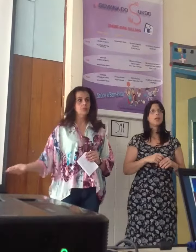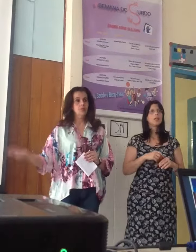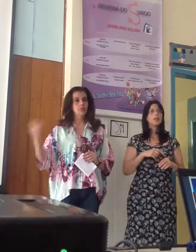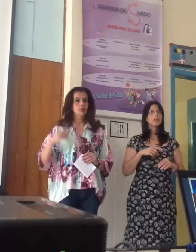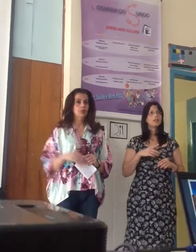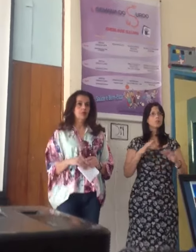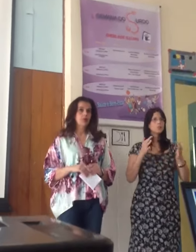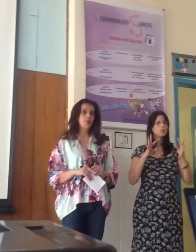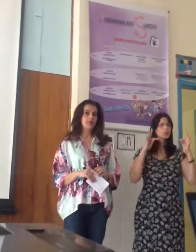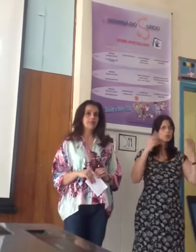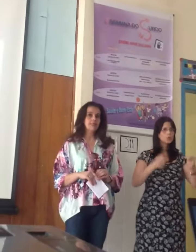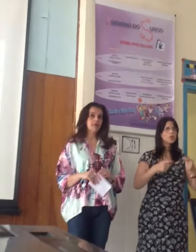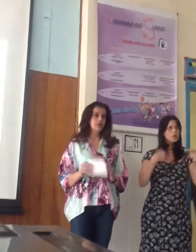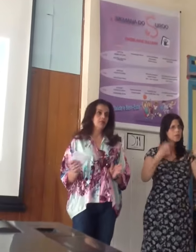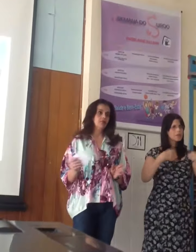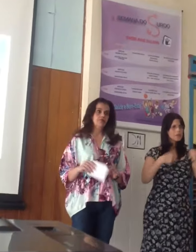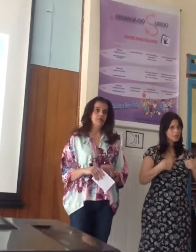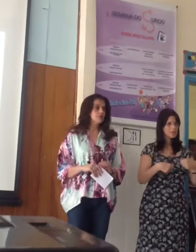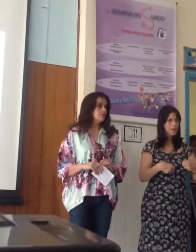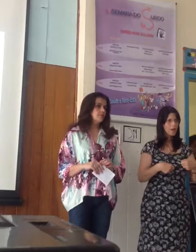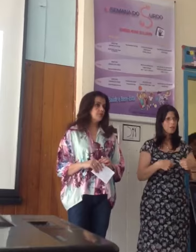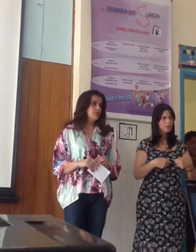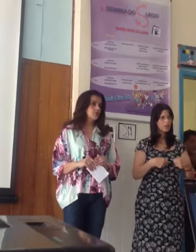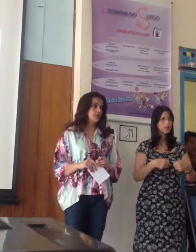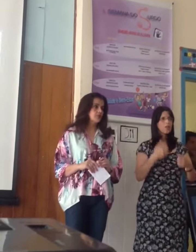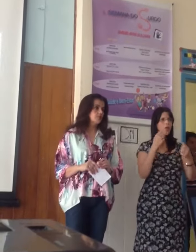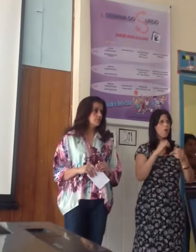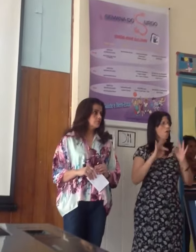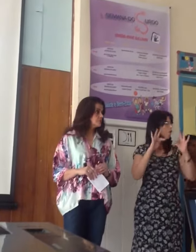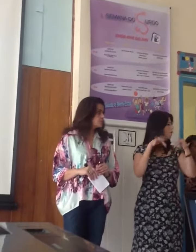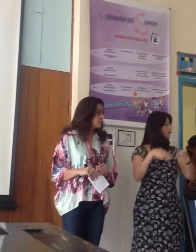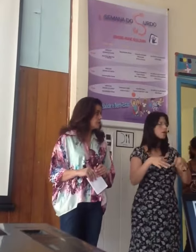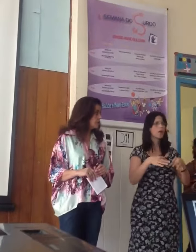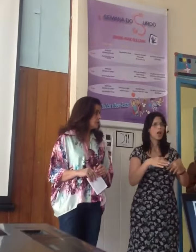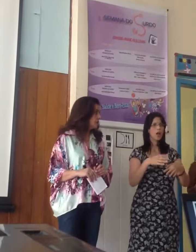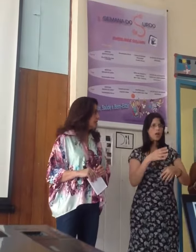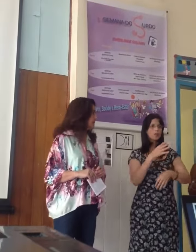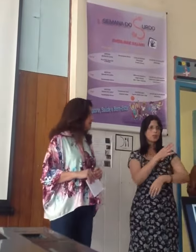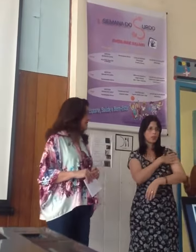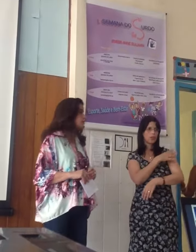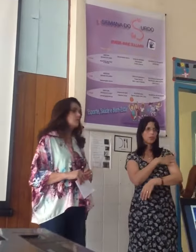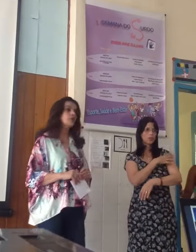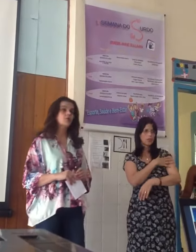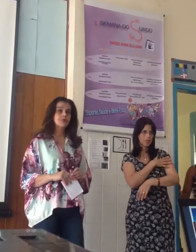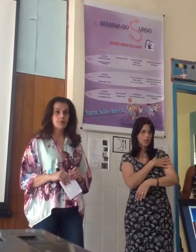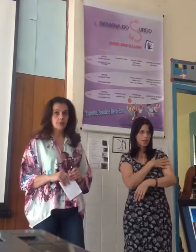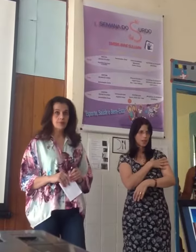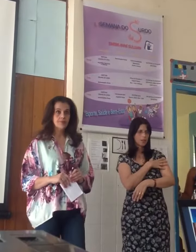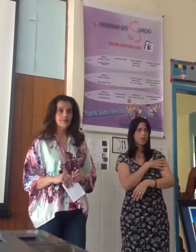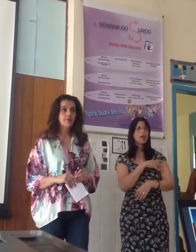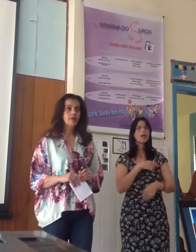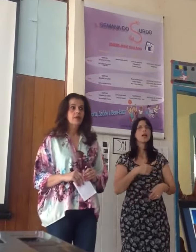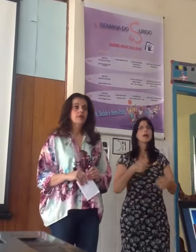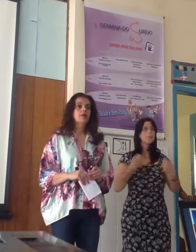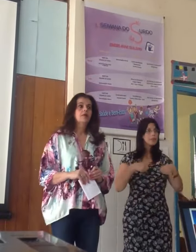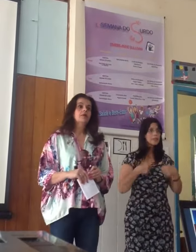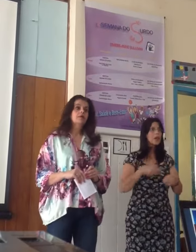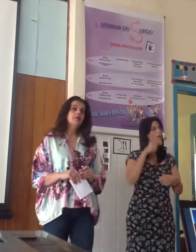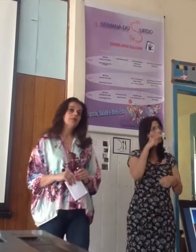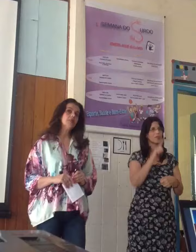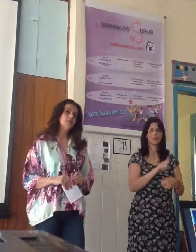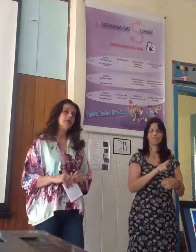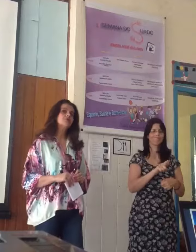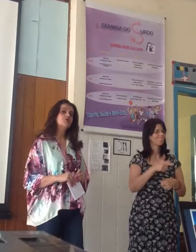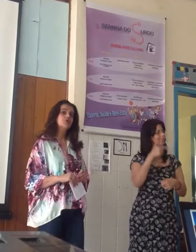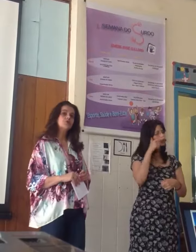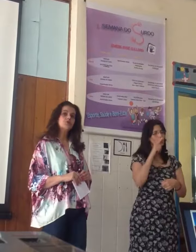filho da quarta série, o ministro, infelizmente, não tinha avançado nem conseguido.